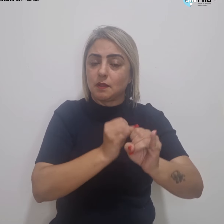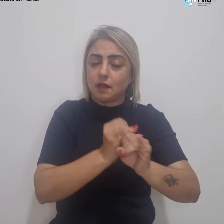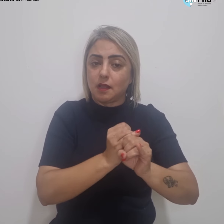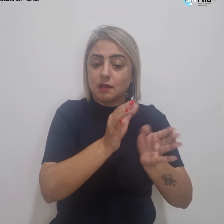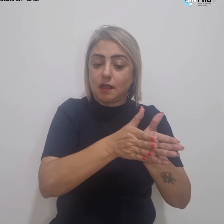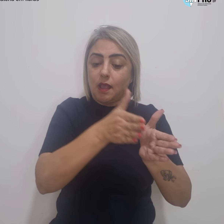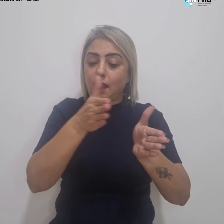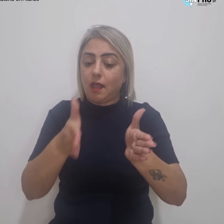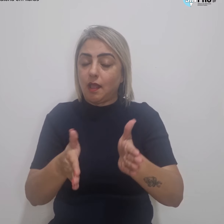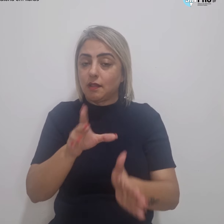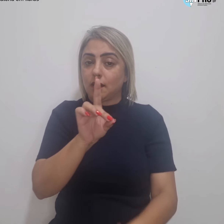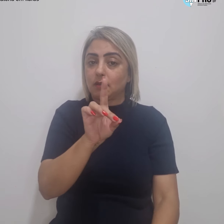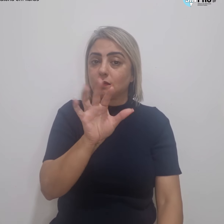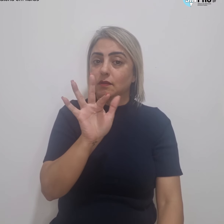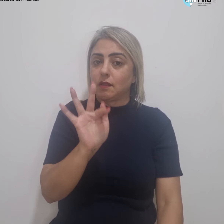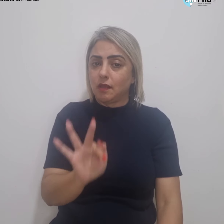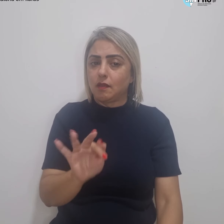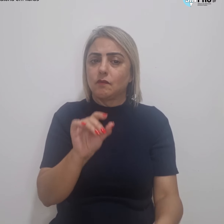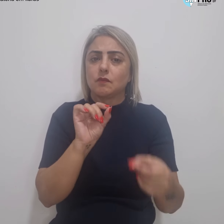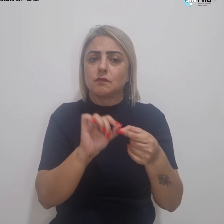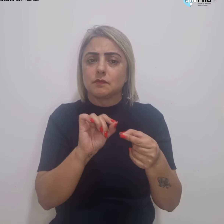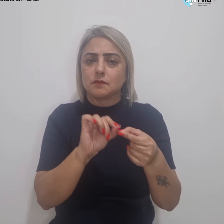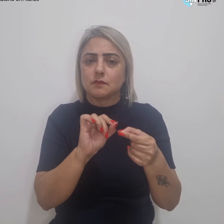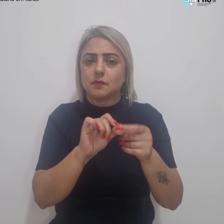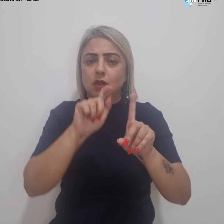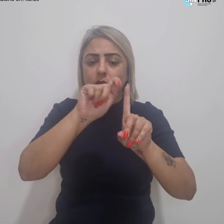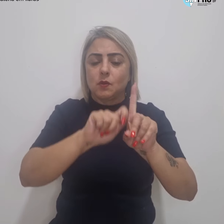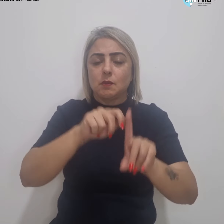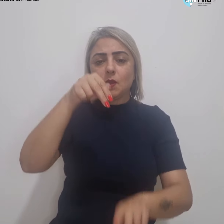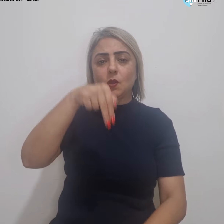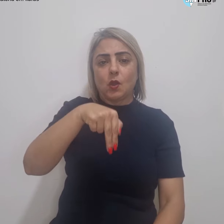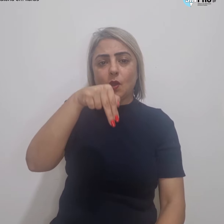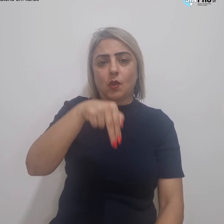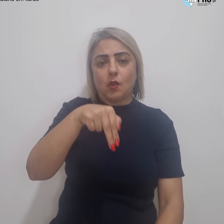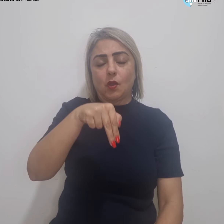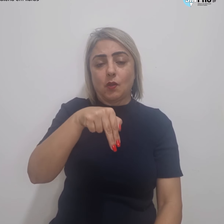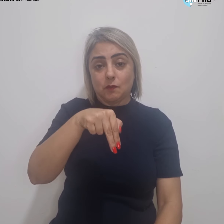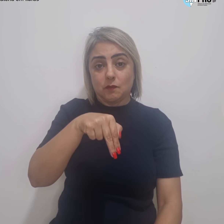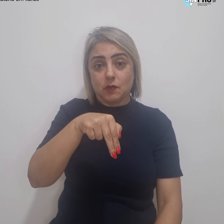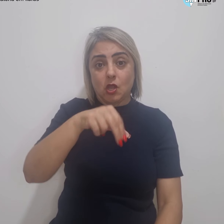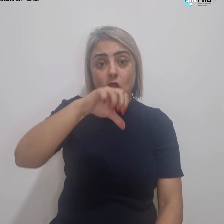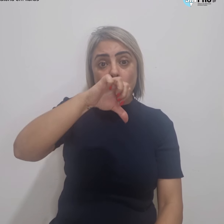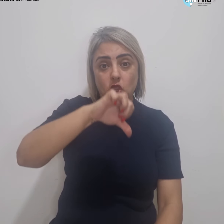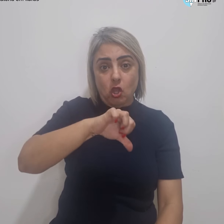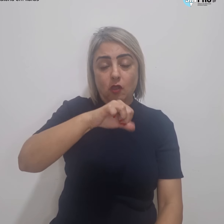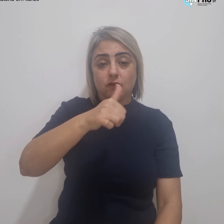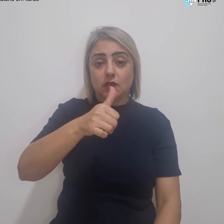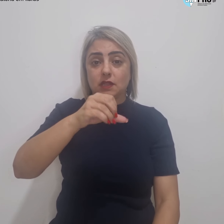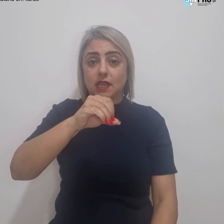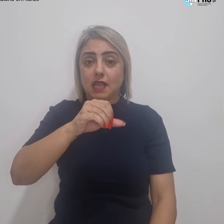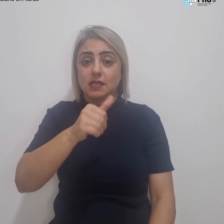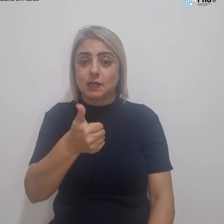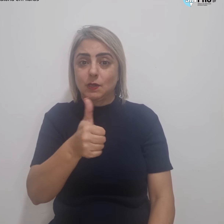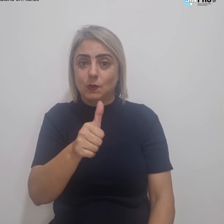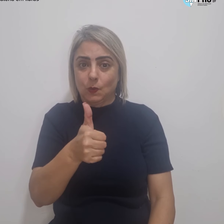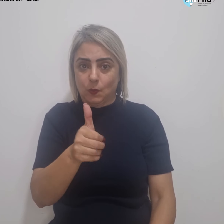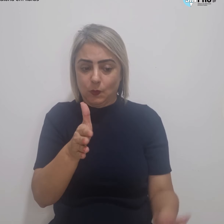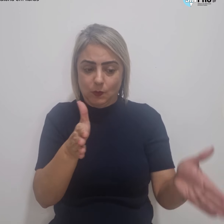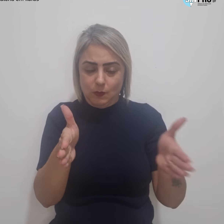distrital será realizada no mês de novembro, nos dias 9, 10 e 11. A etapa